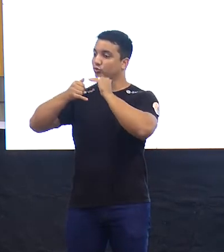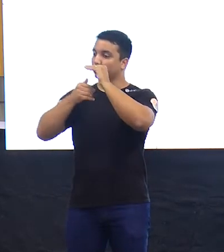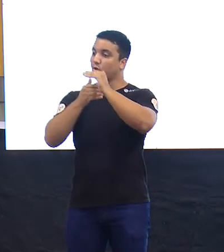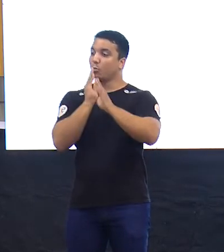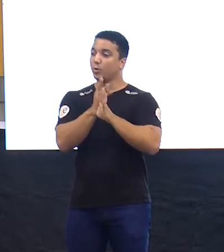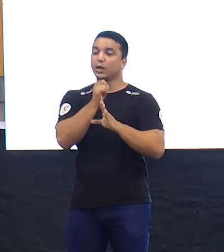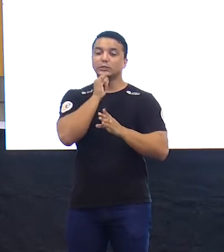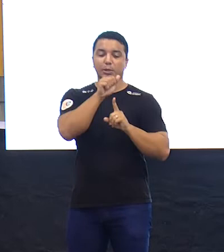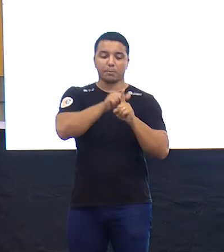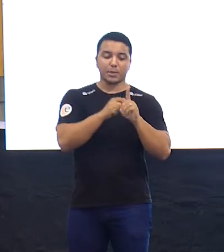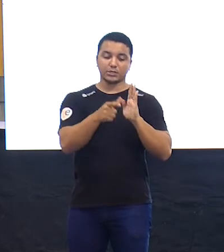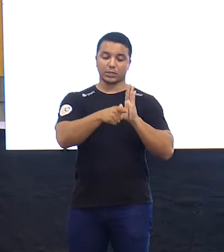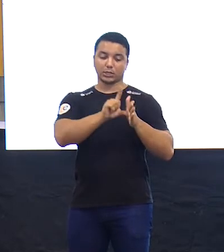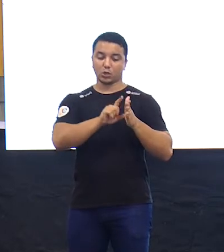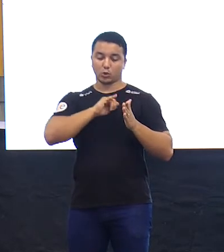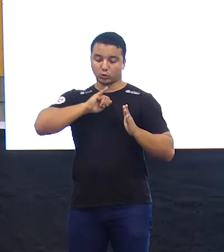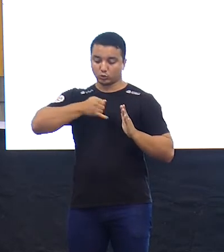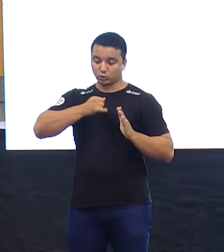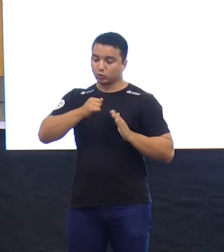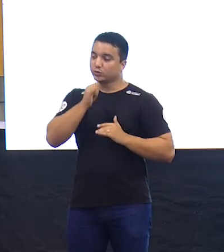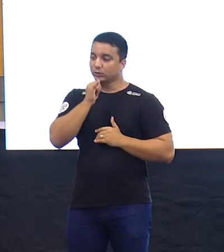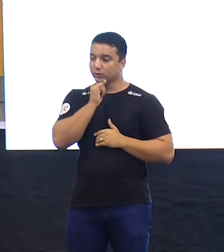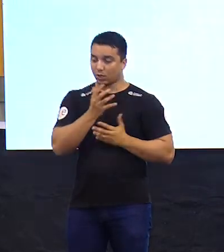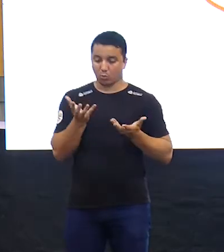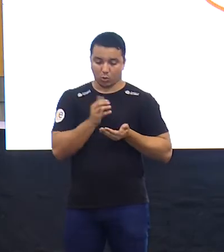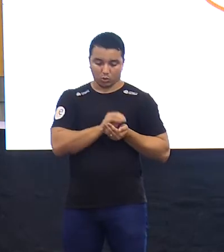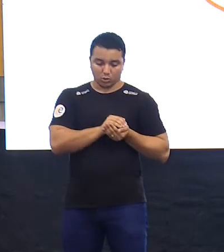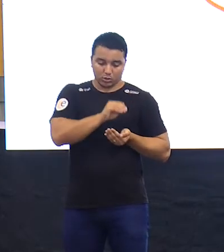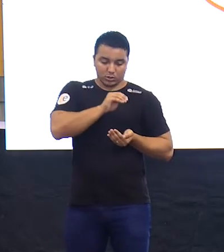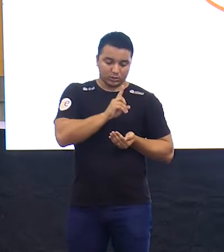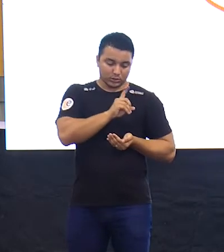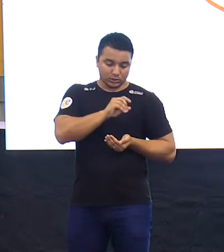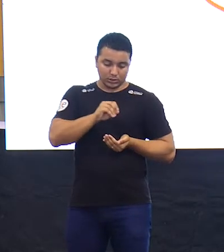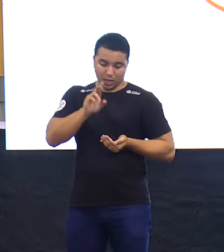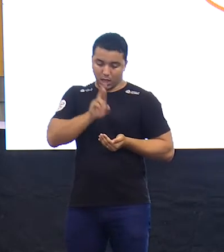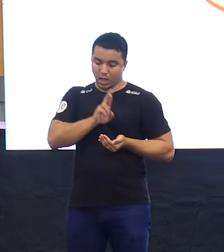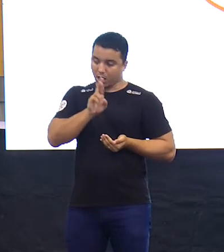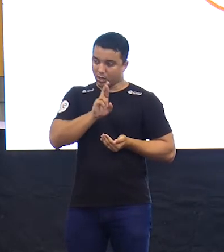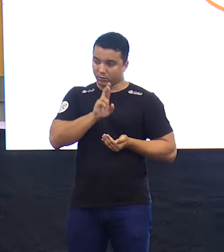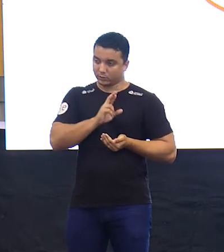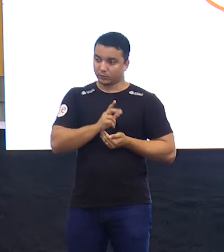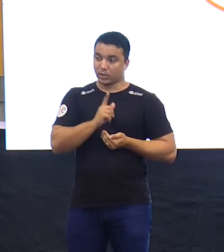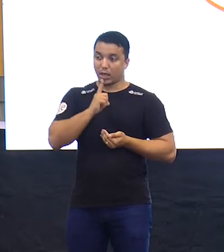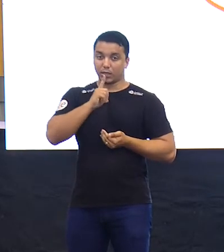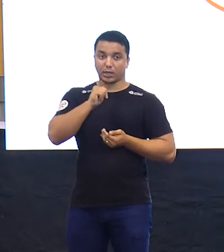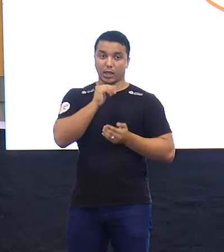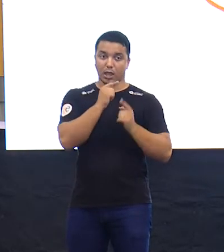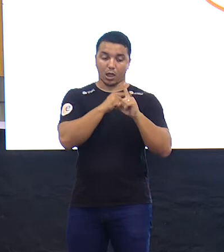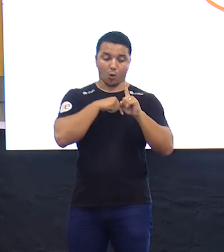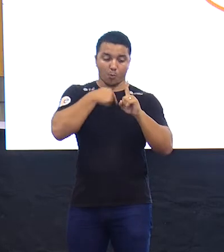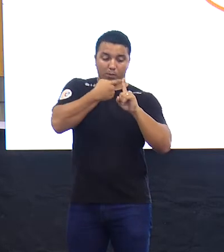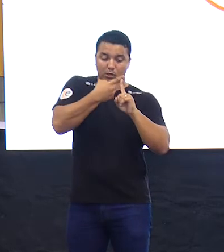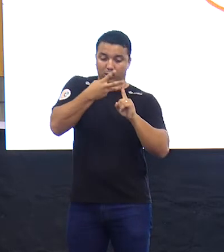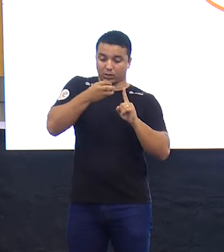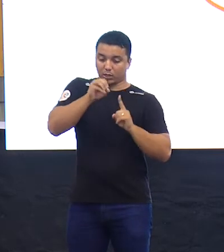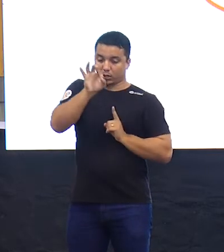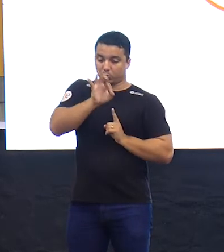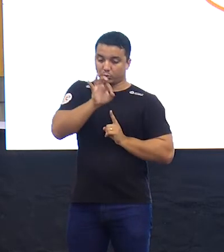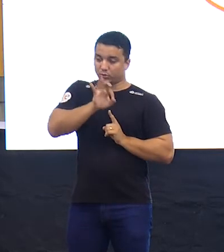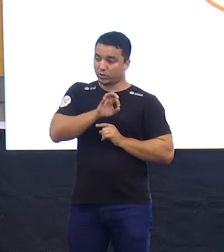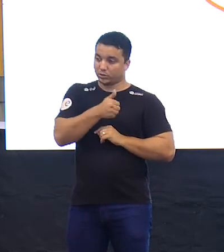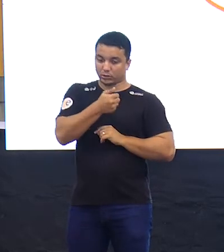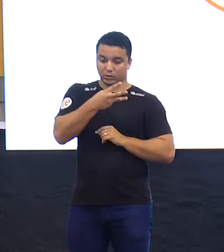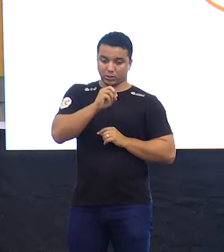anterior. Vamos imaginar que eu tenho um saldo de R$ 100, aumentou